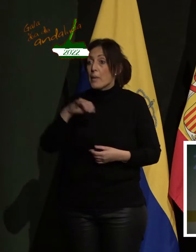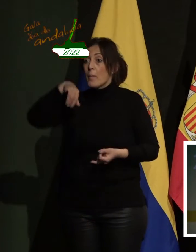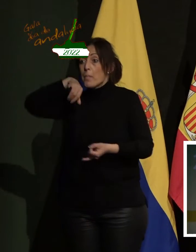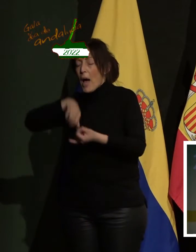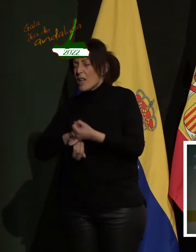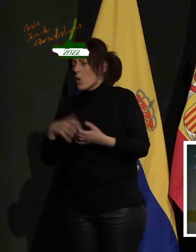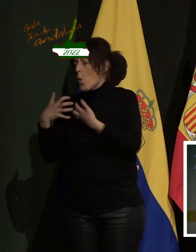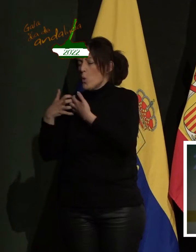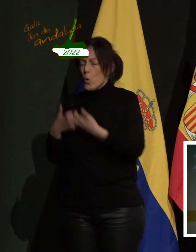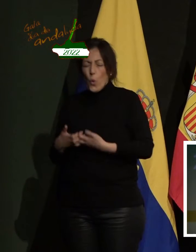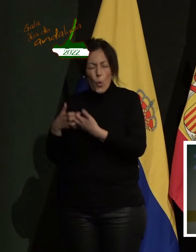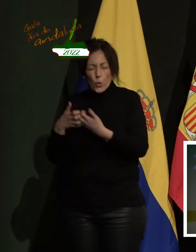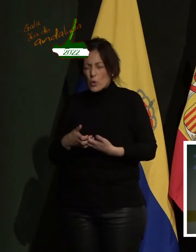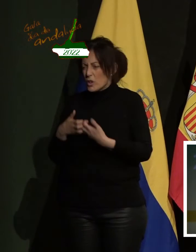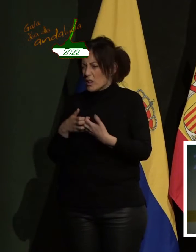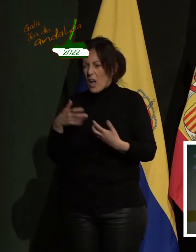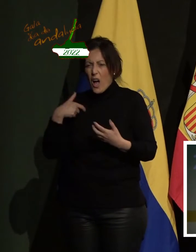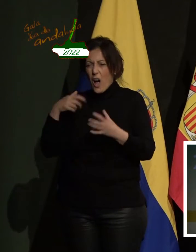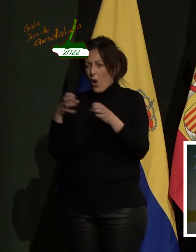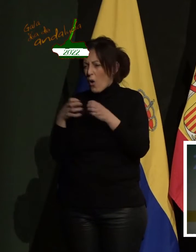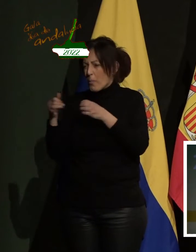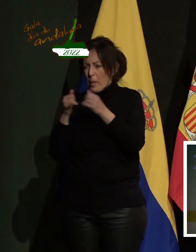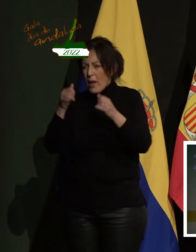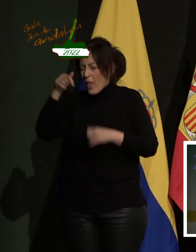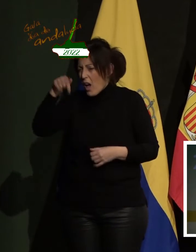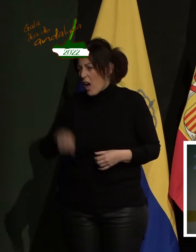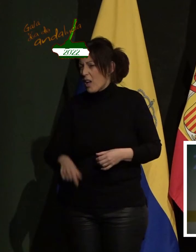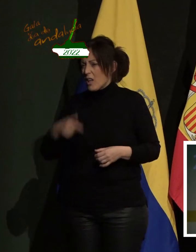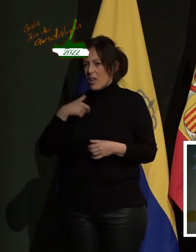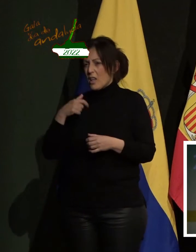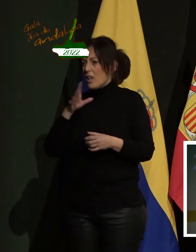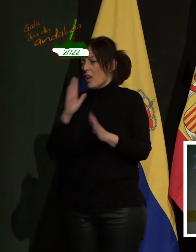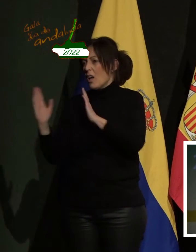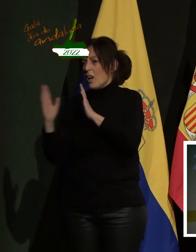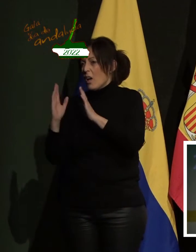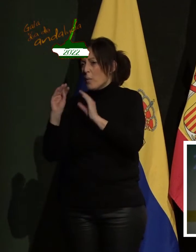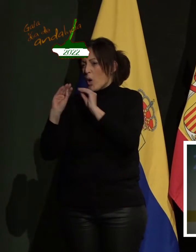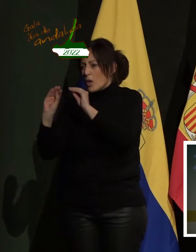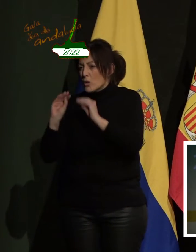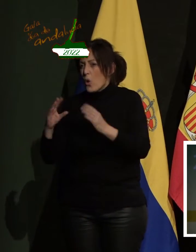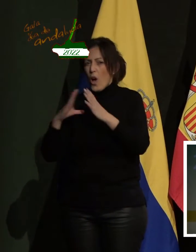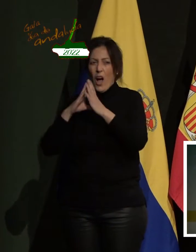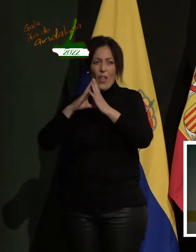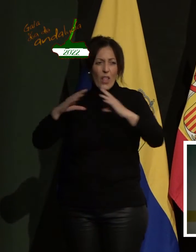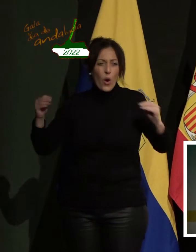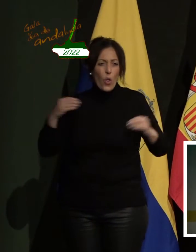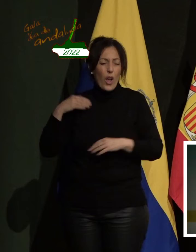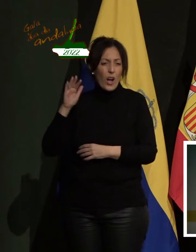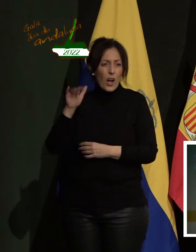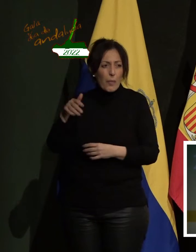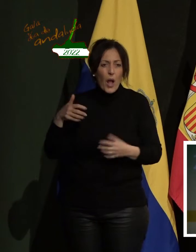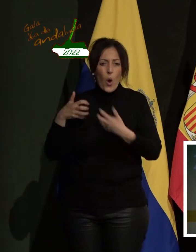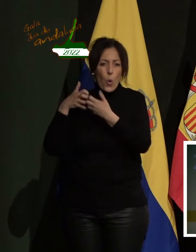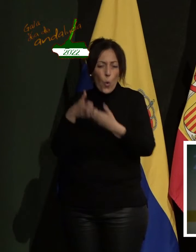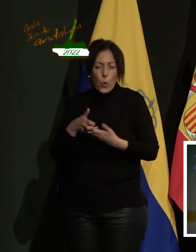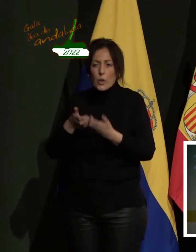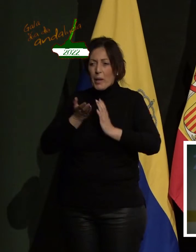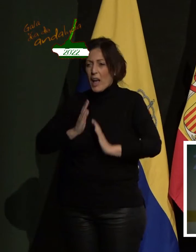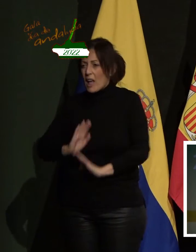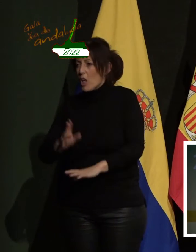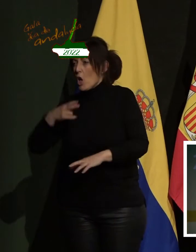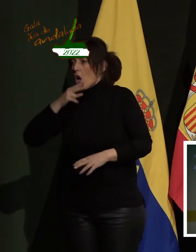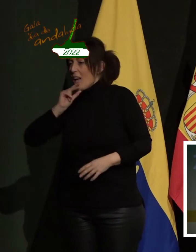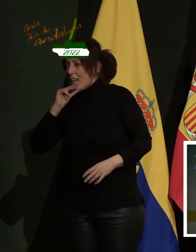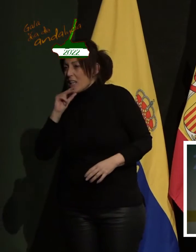mucho, muchísimo, como tantos palmeños y palmeñas de su generación, como tantos andaluces y andaluzas, ¿verdad?, para que sus hijos y sus